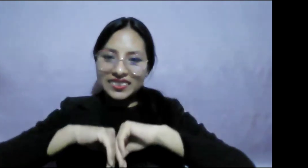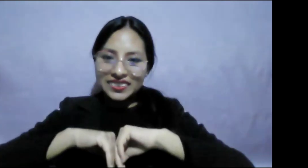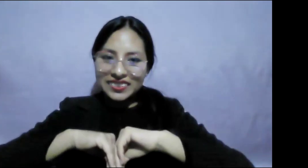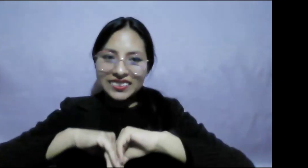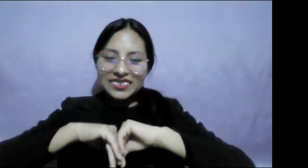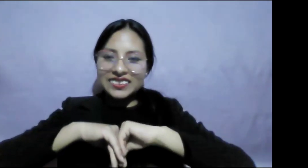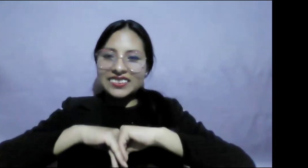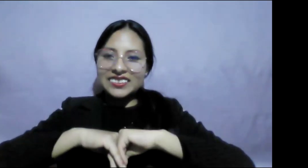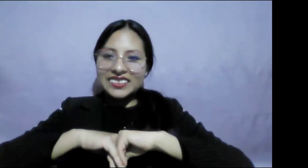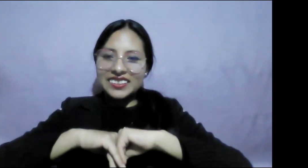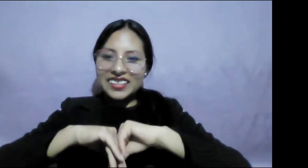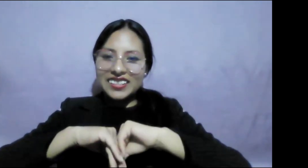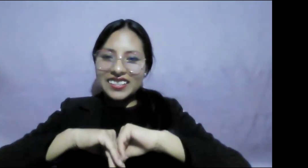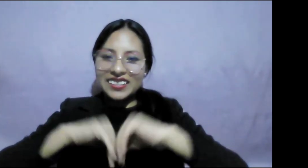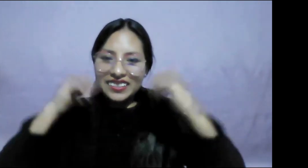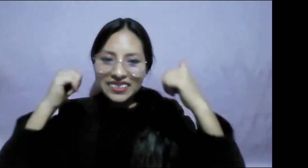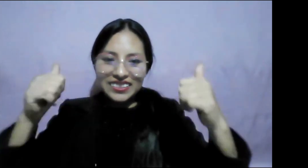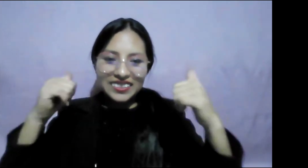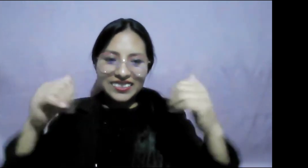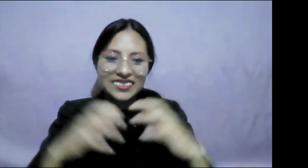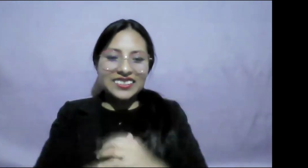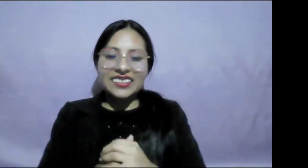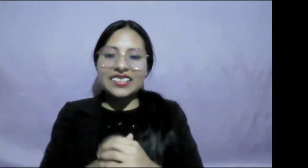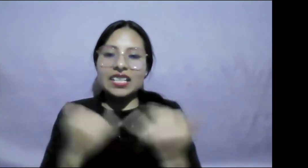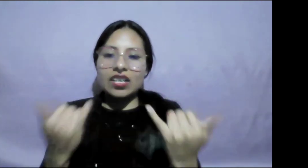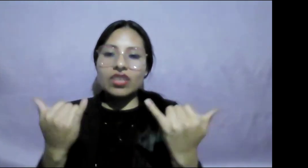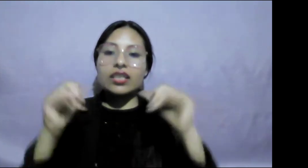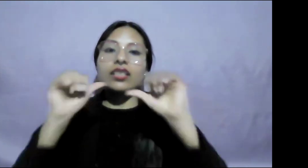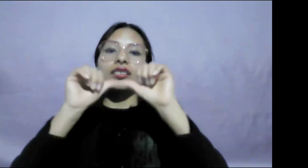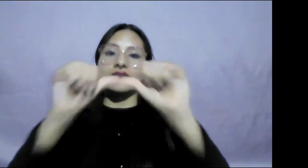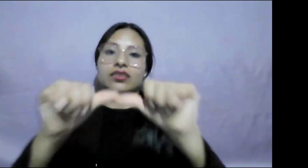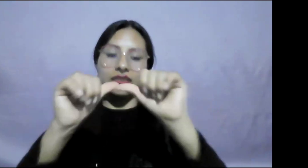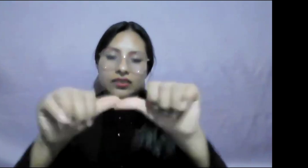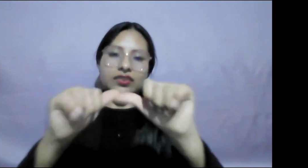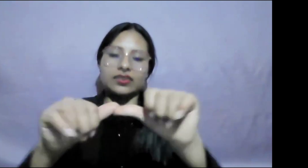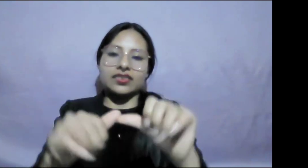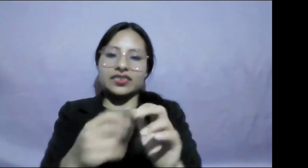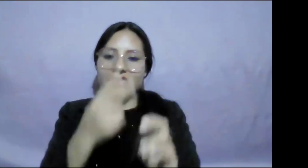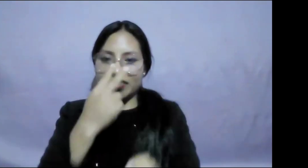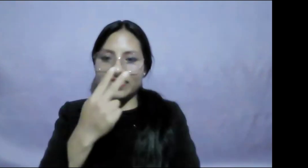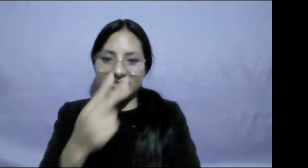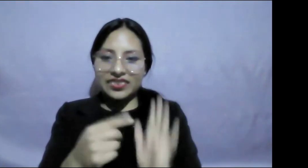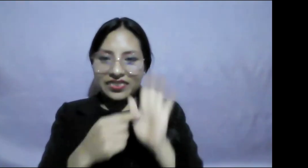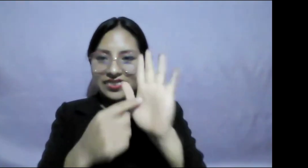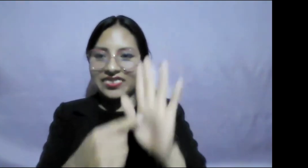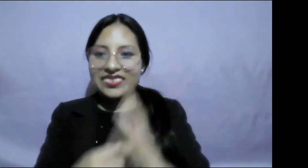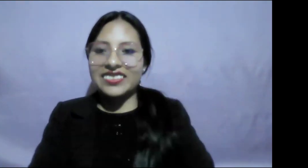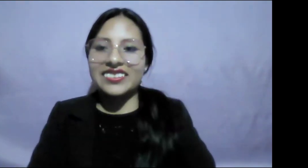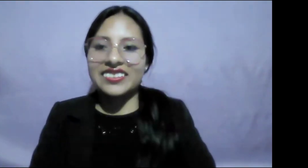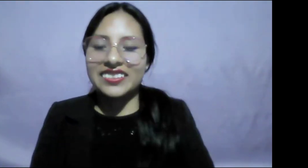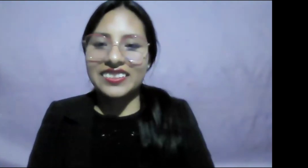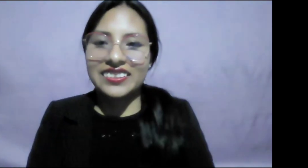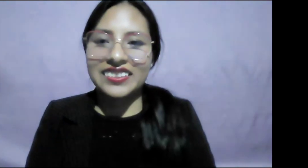gracias Vamos a continuar Sí vamos a continuar